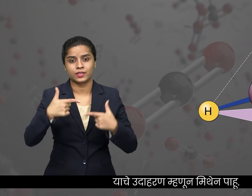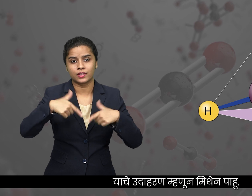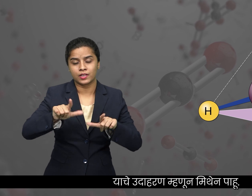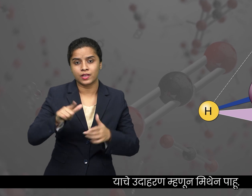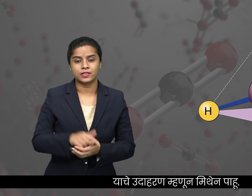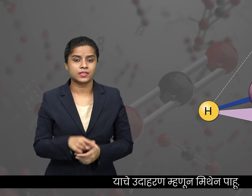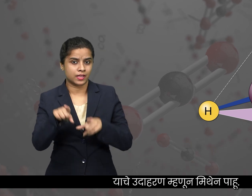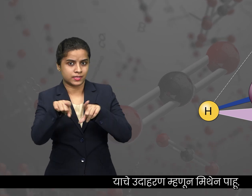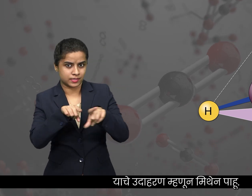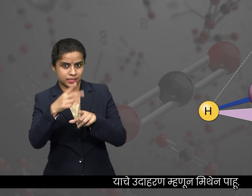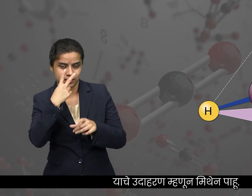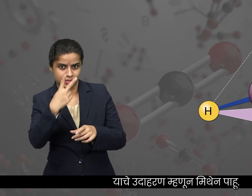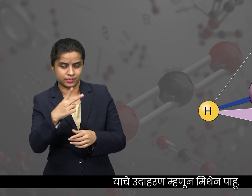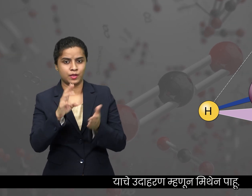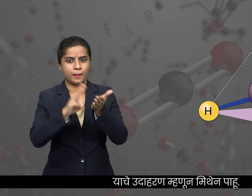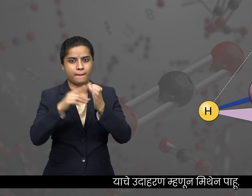याचे उदाहरण म्हणून मिथेन पाहू।